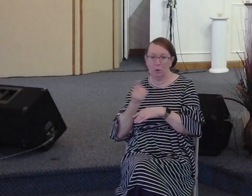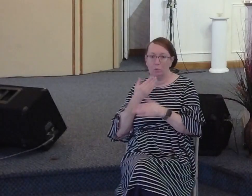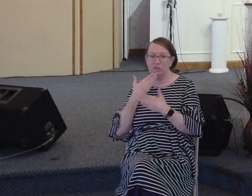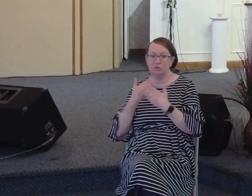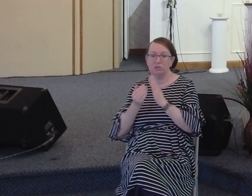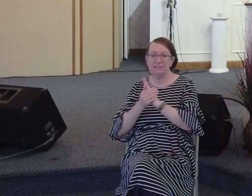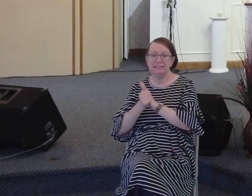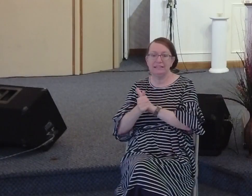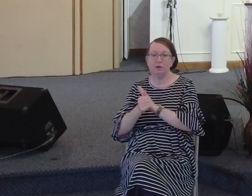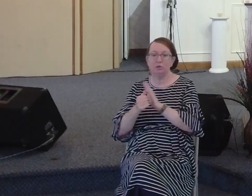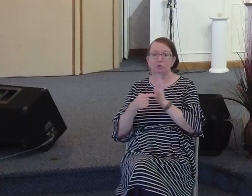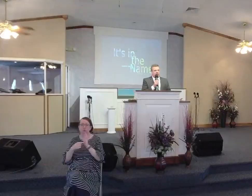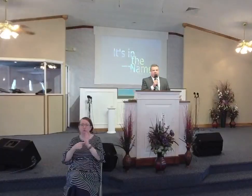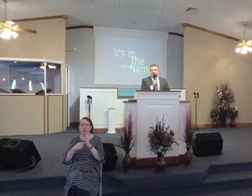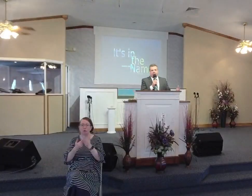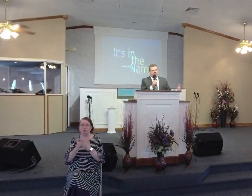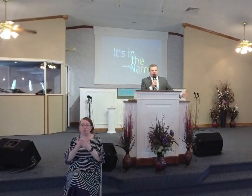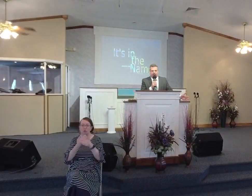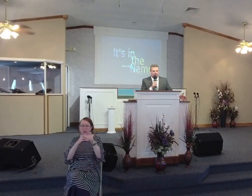Dios.